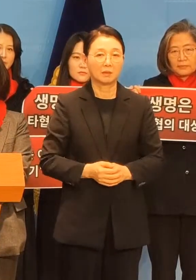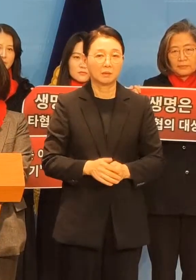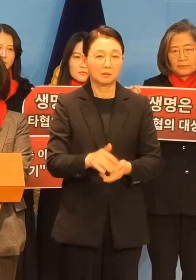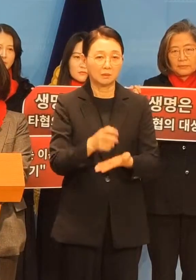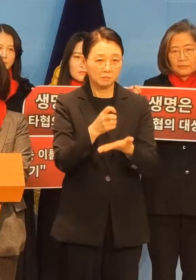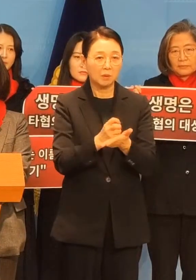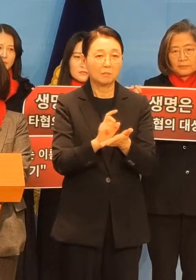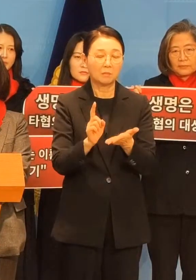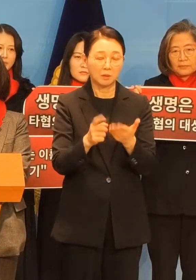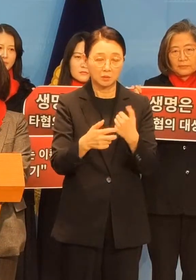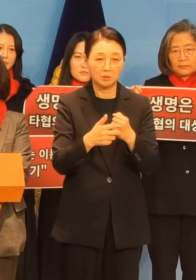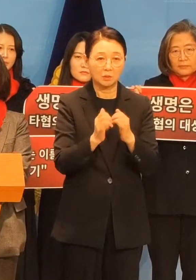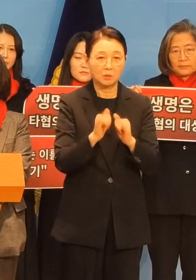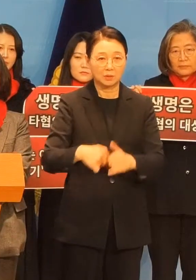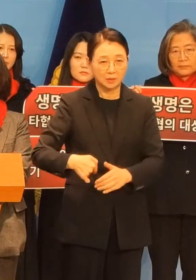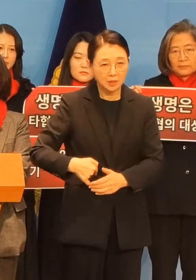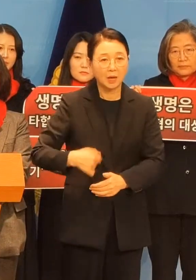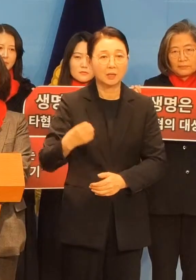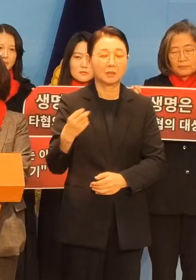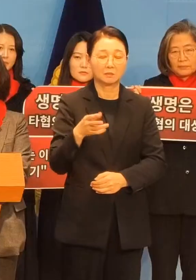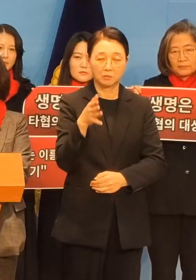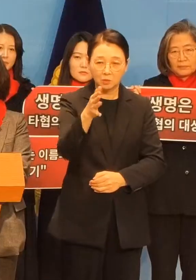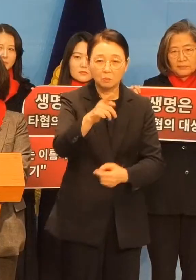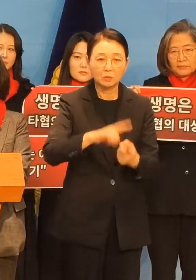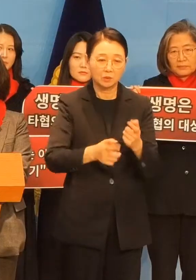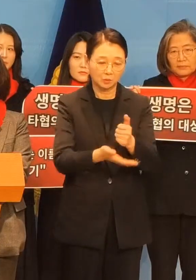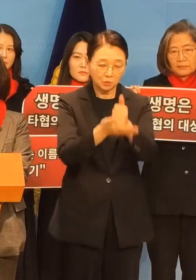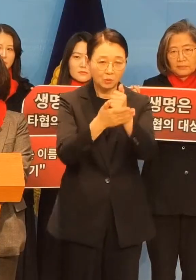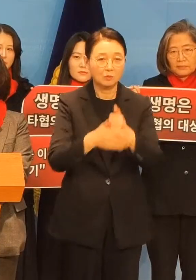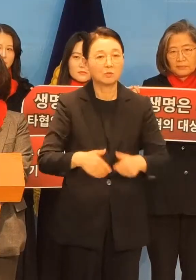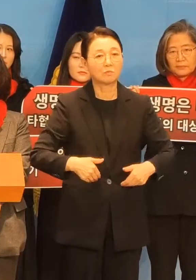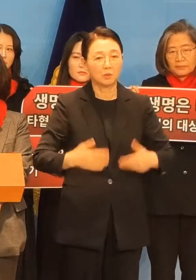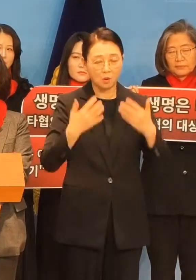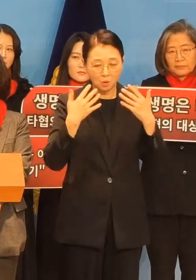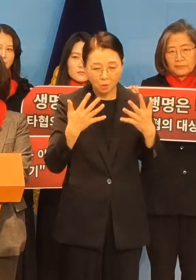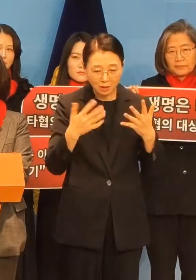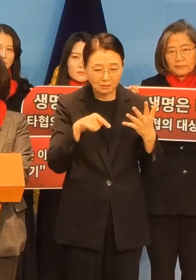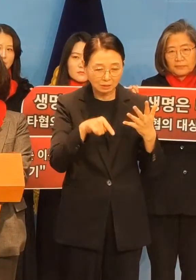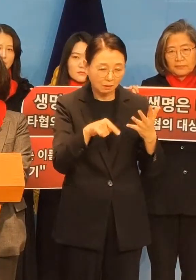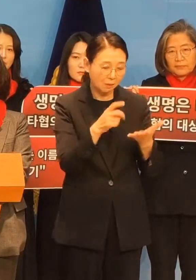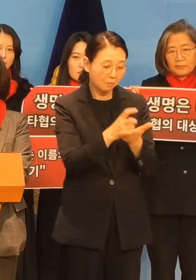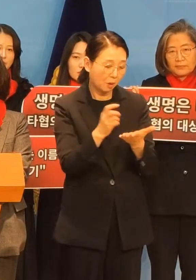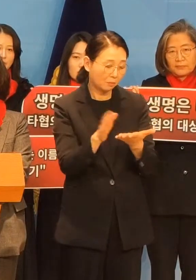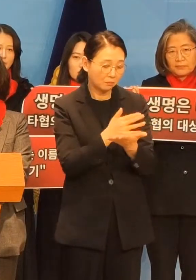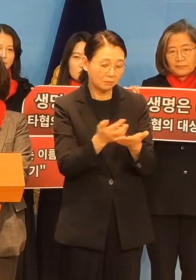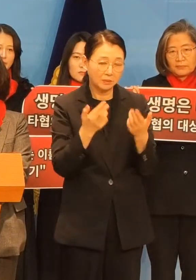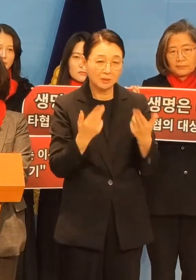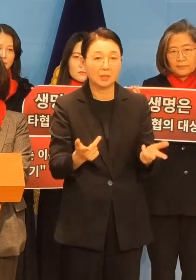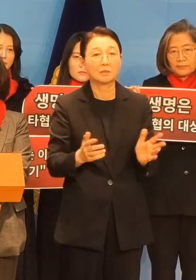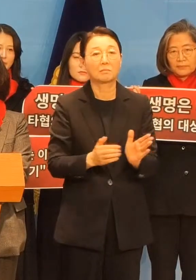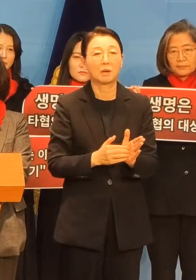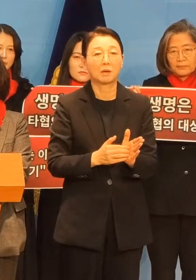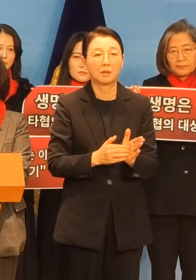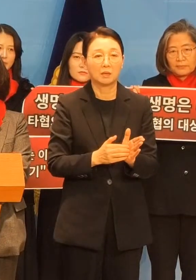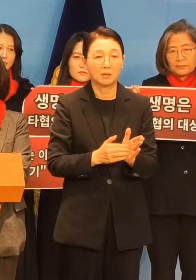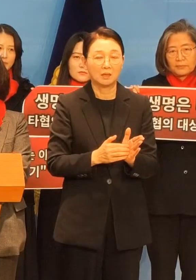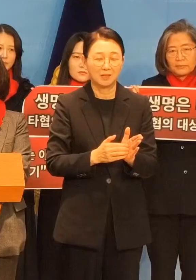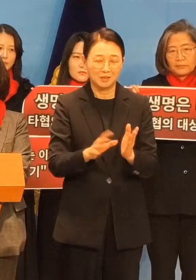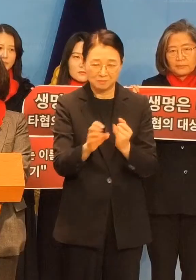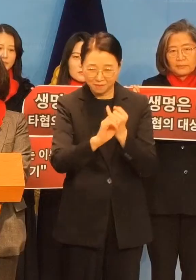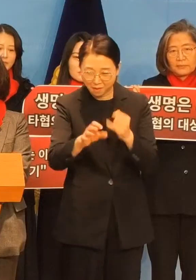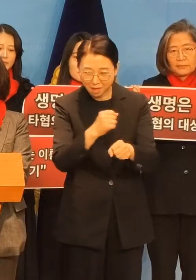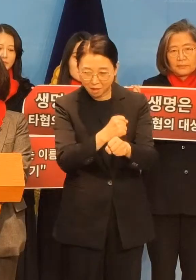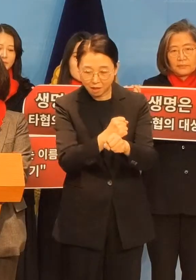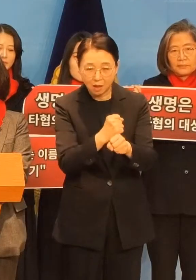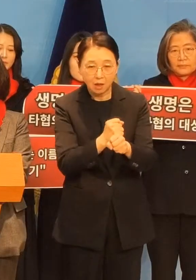법안은 의료인의 양심과 전문성을 존중할 명확한 장치가 사라지고 시술을 강요하는 사실상